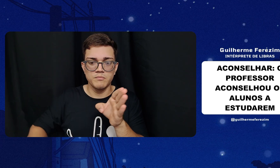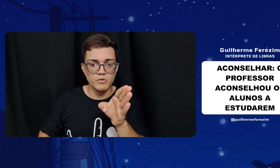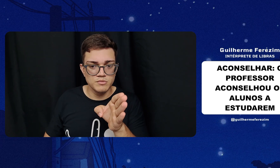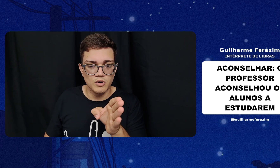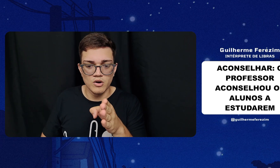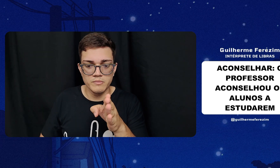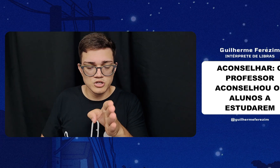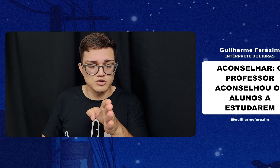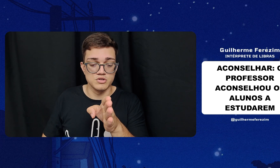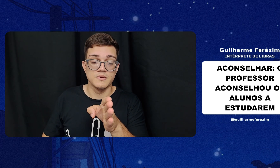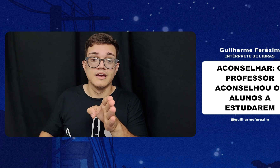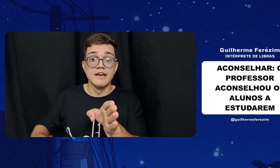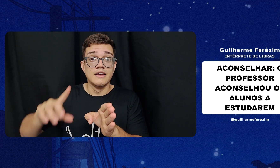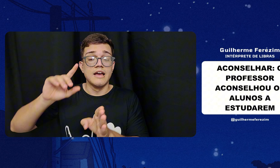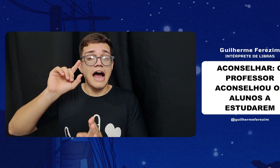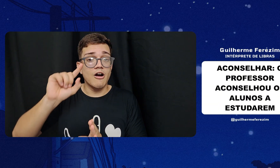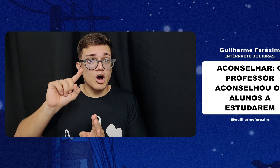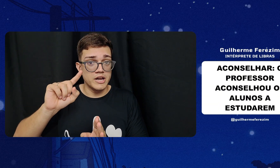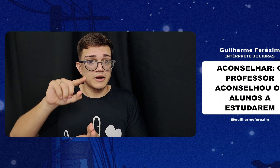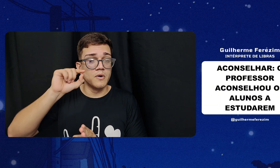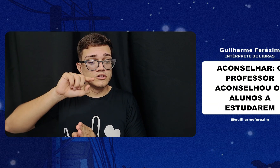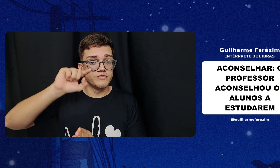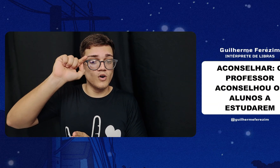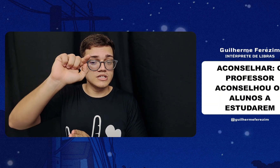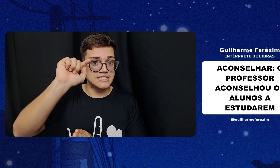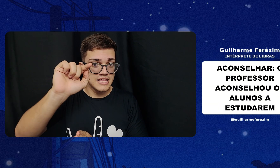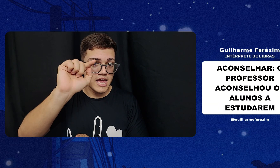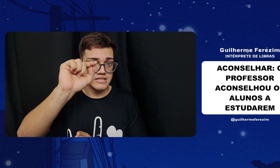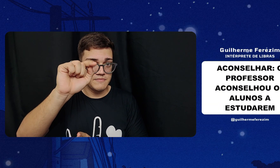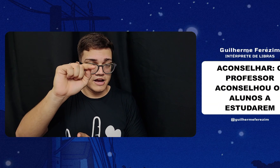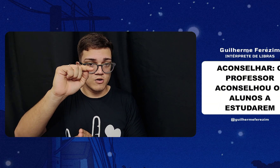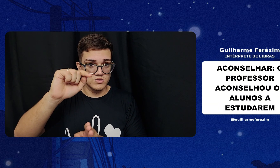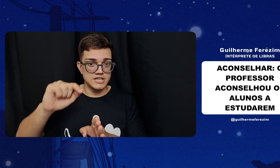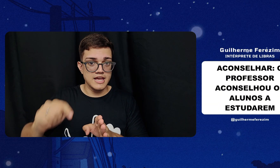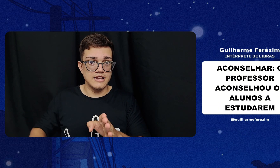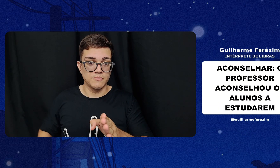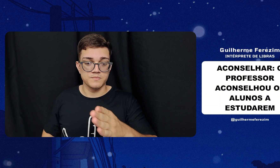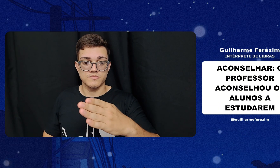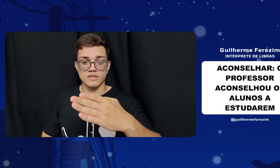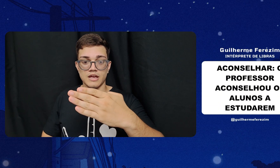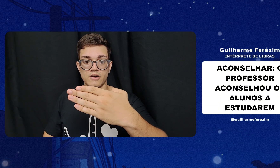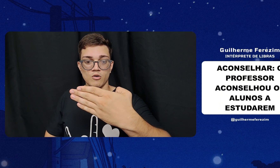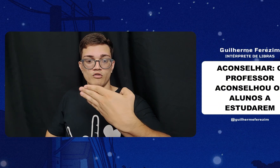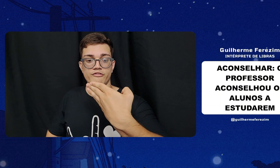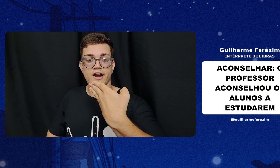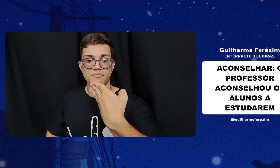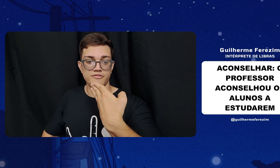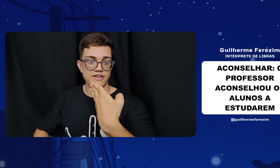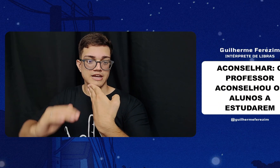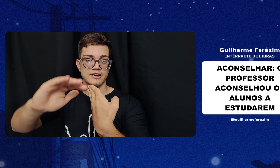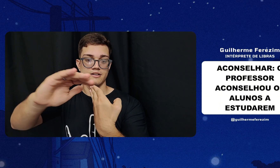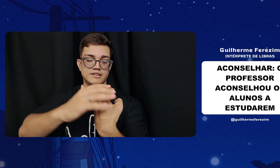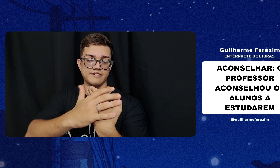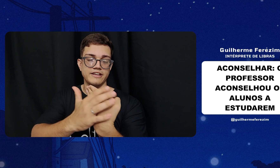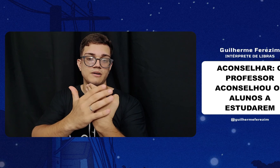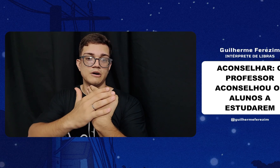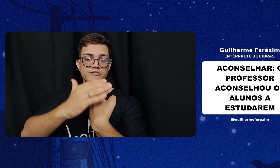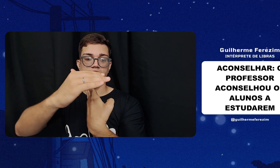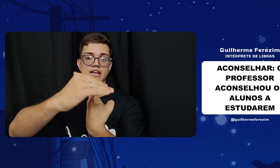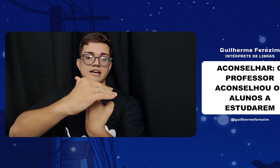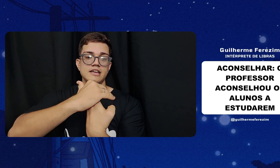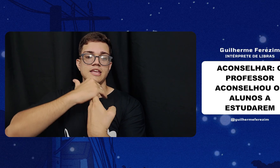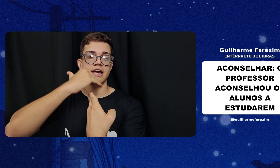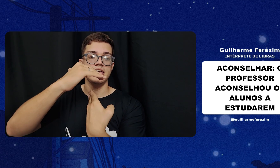é muito bom, é gostoso. Agora, quando vocês me aconselham, o verbo vira. Tá vendo? A